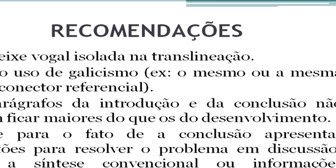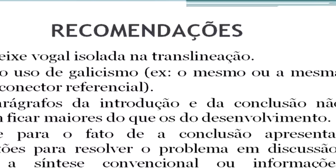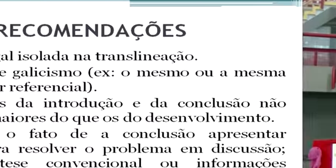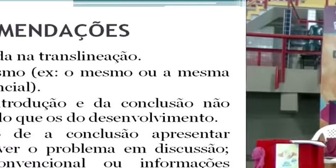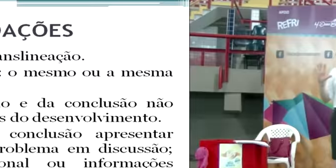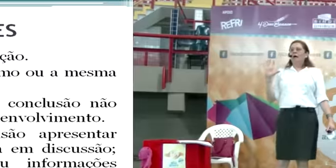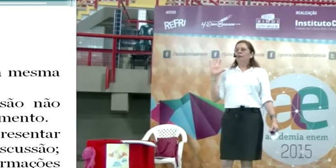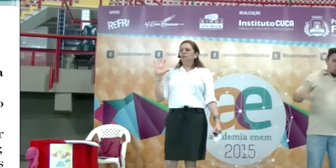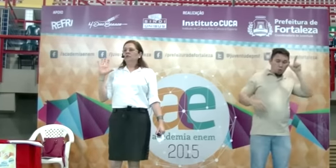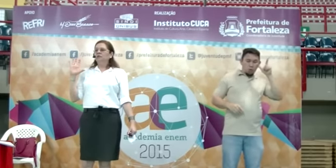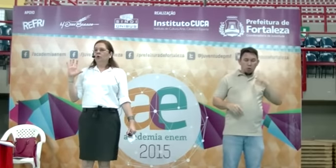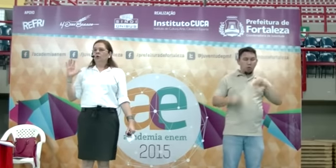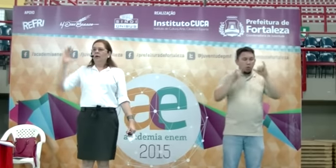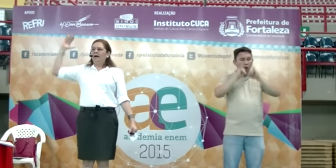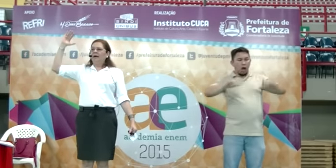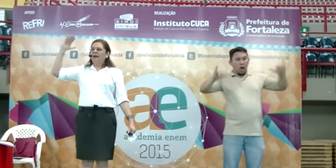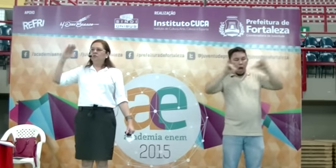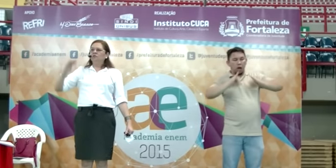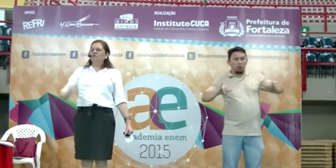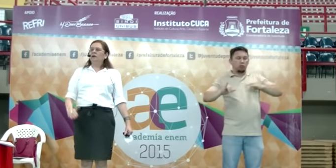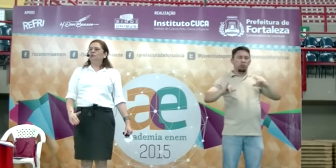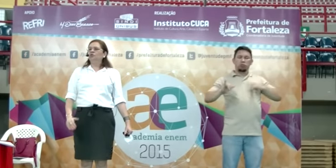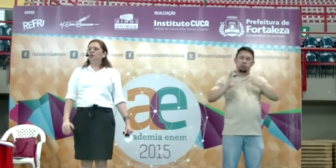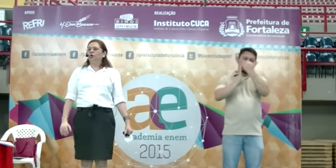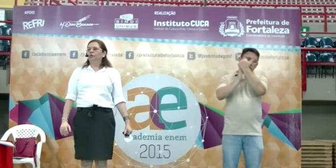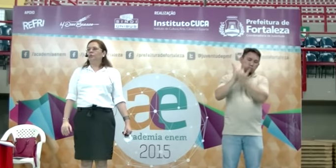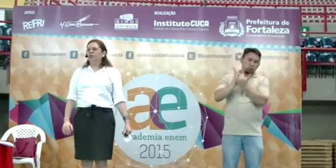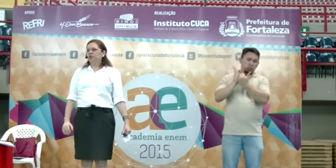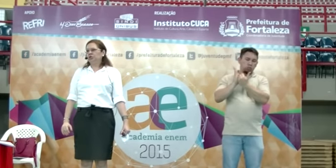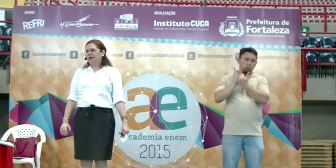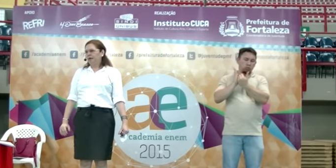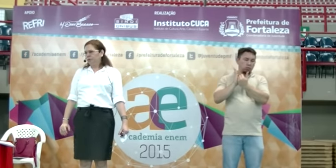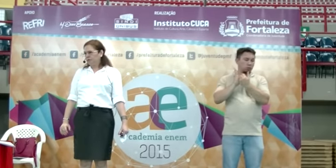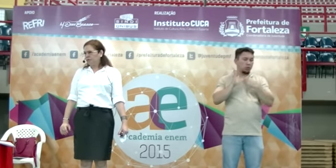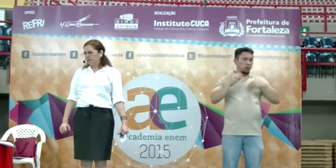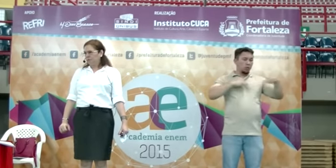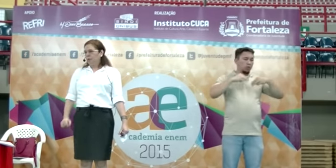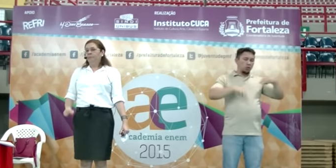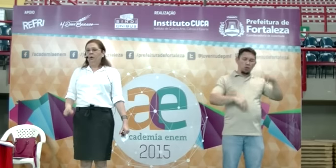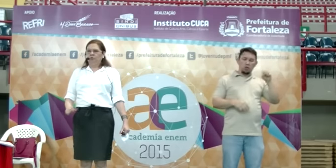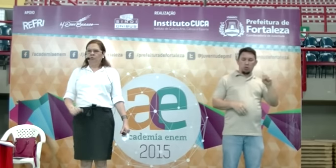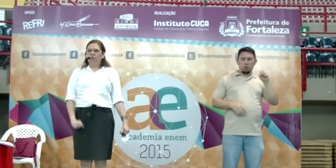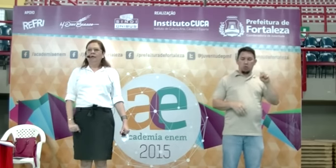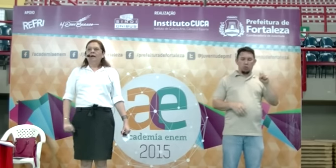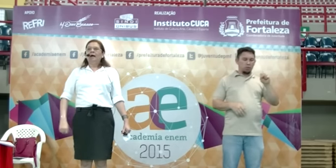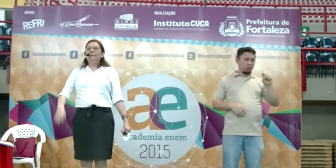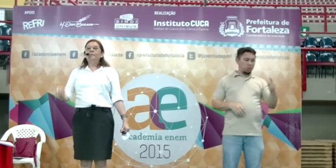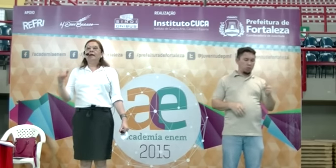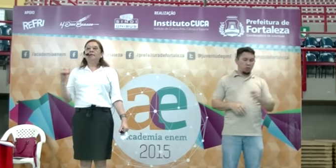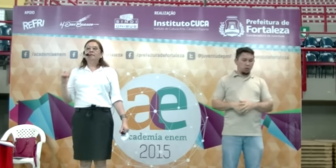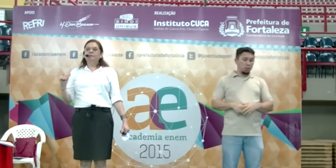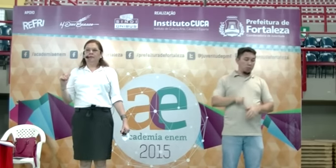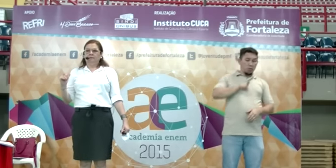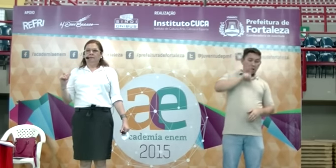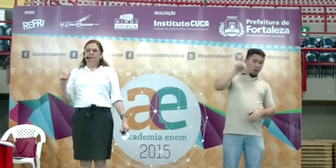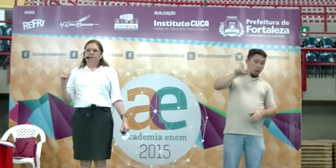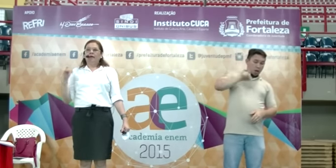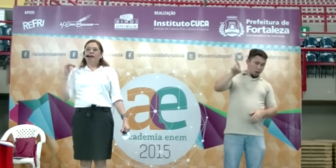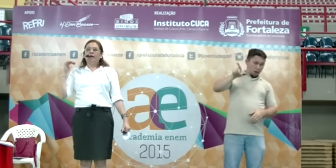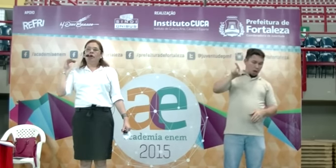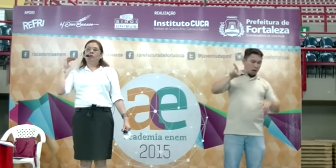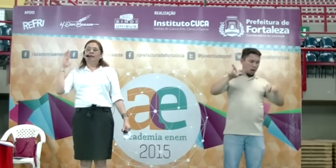Rousseff ontem anunciou a redução de 8 ministérios. Ponto. A